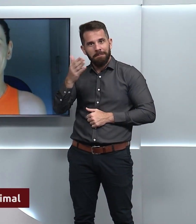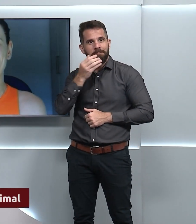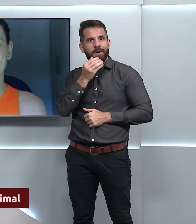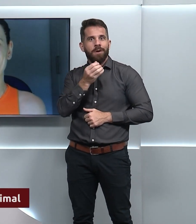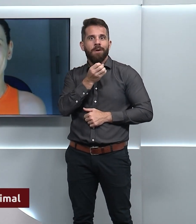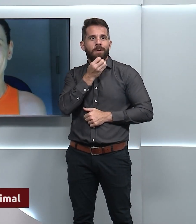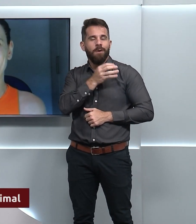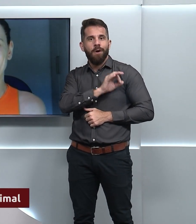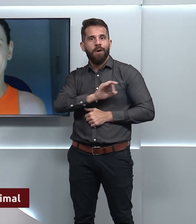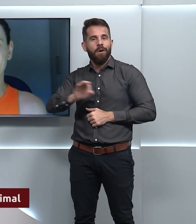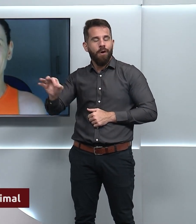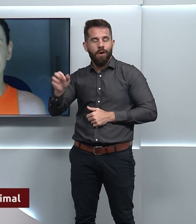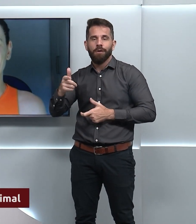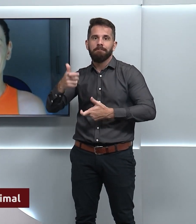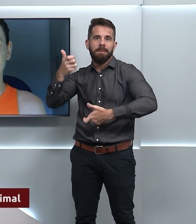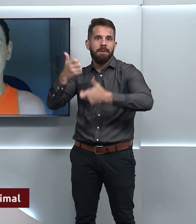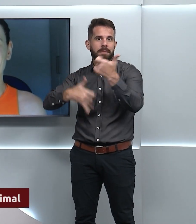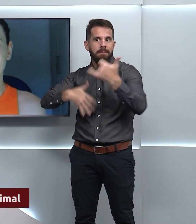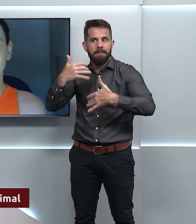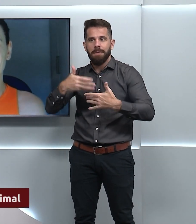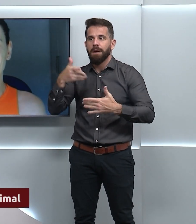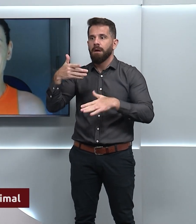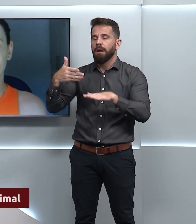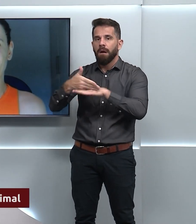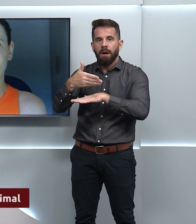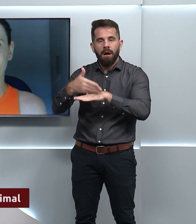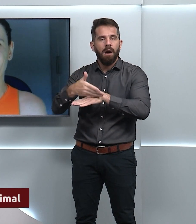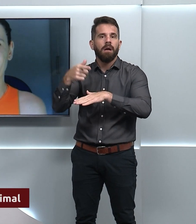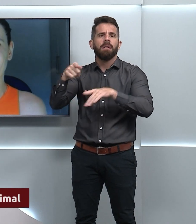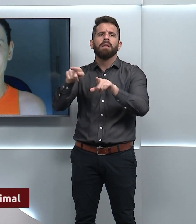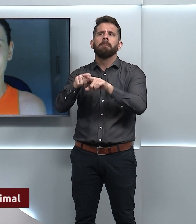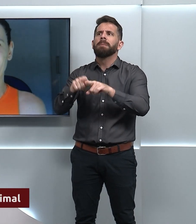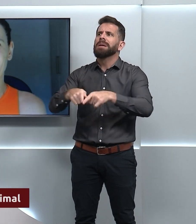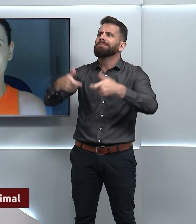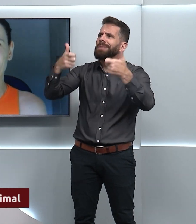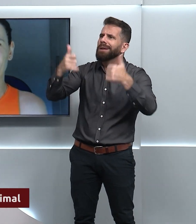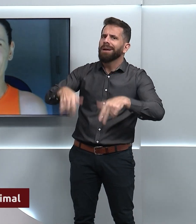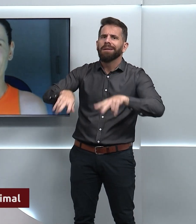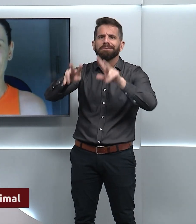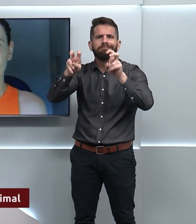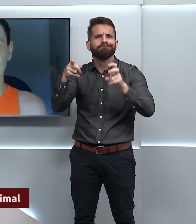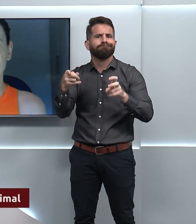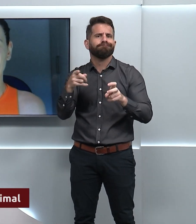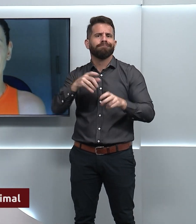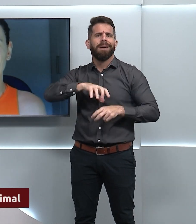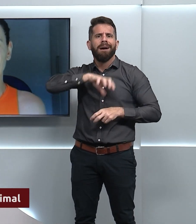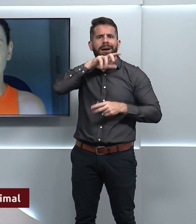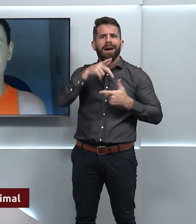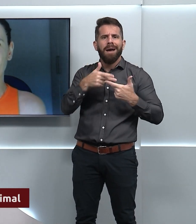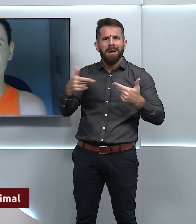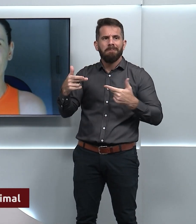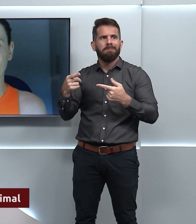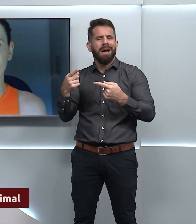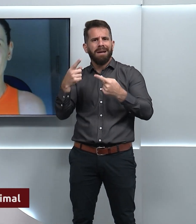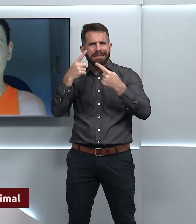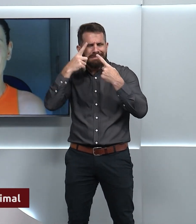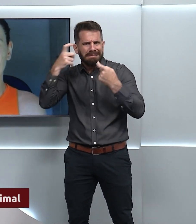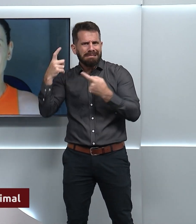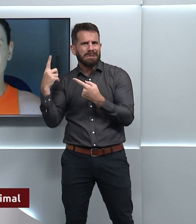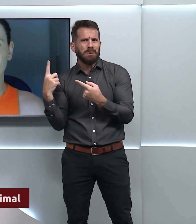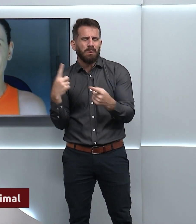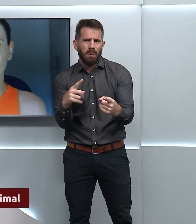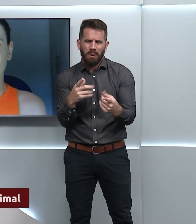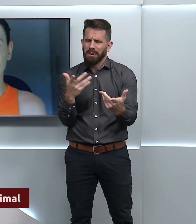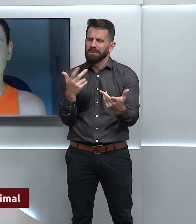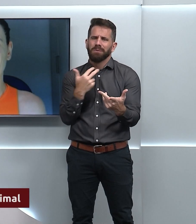gente destacar, né, a importância de falar sobre o direito dos animais, sobre esses delitos, né, que podem ser cometidos contra os animais e que